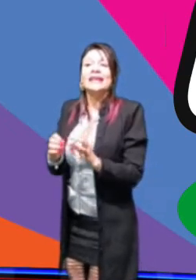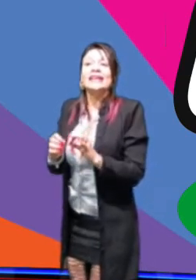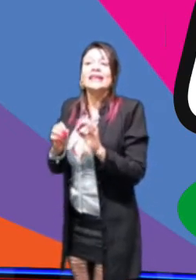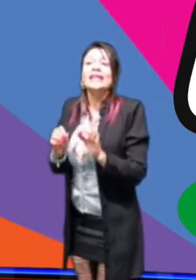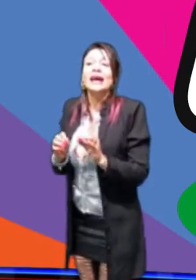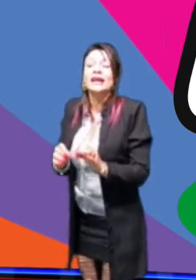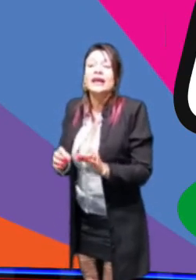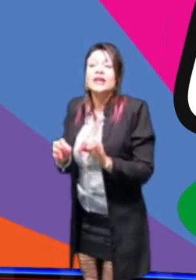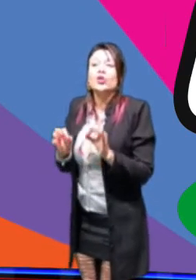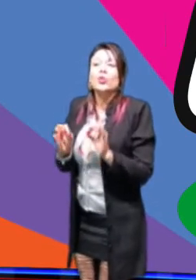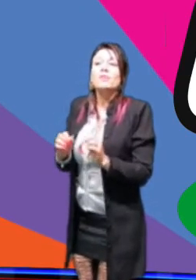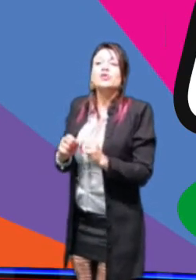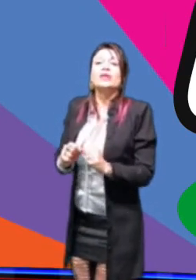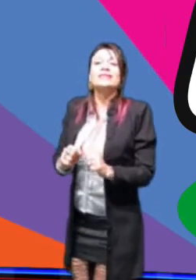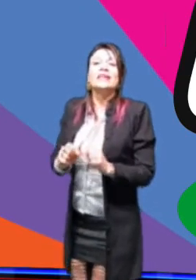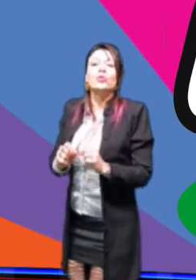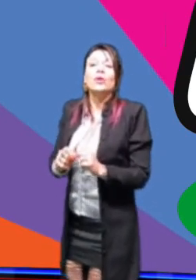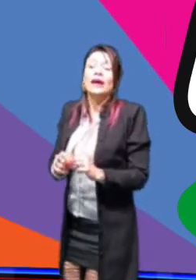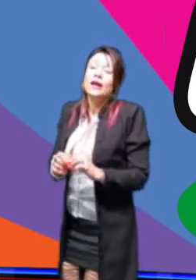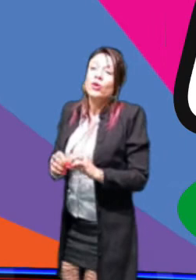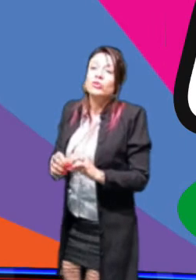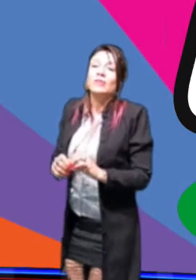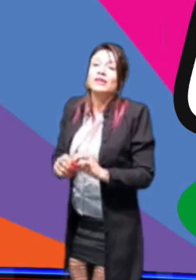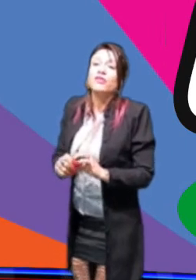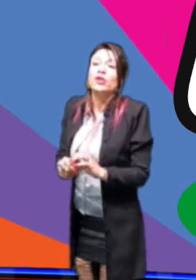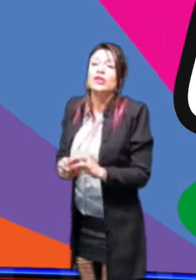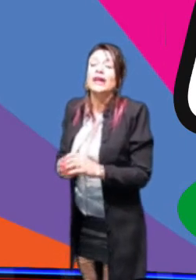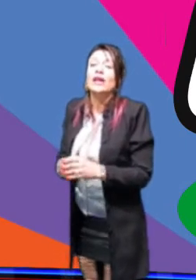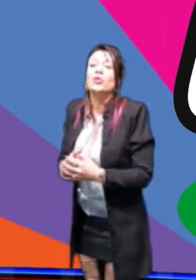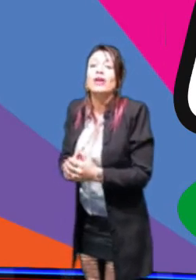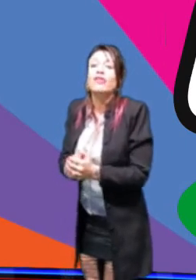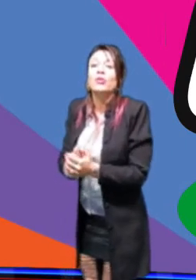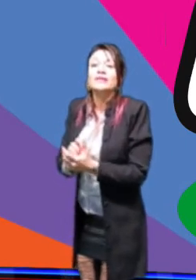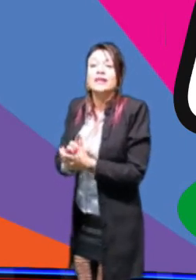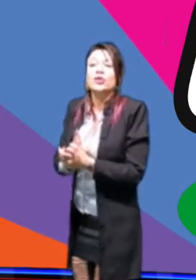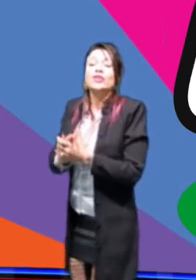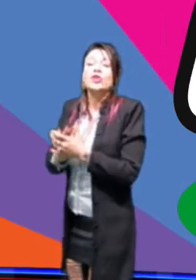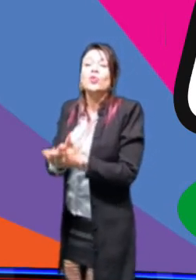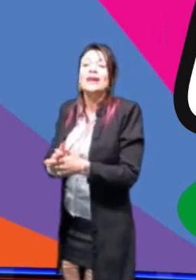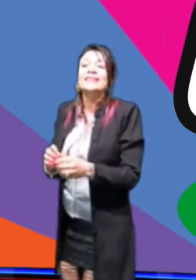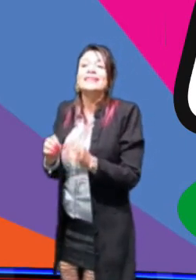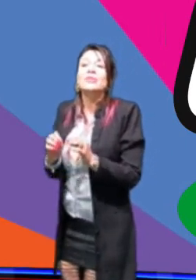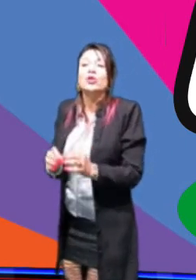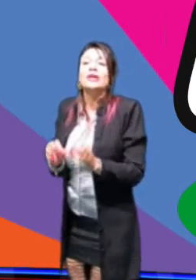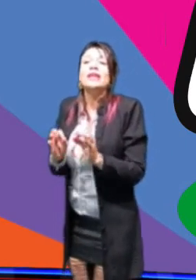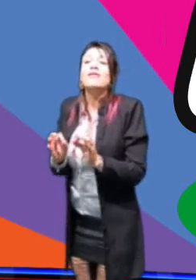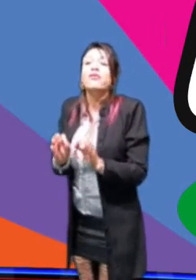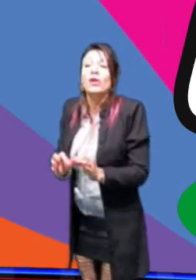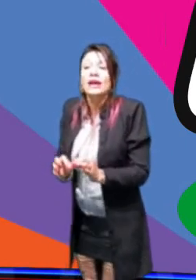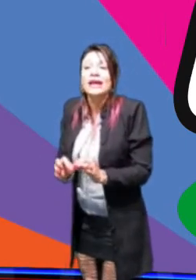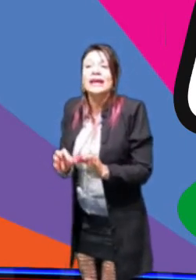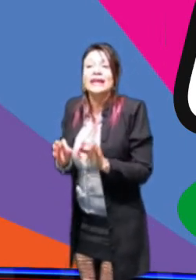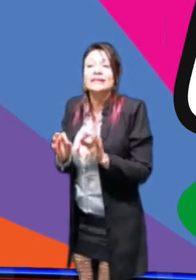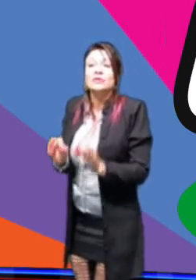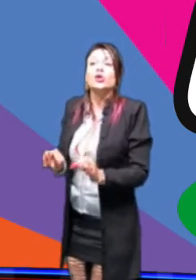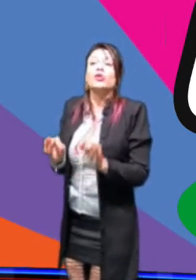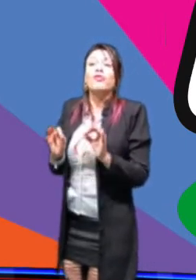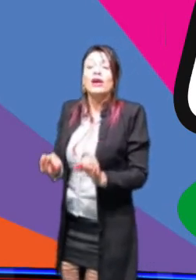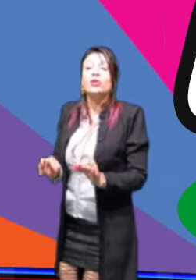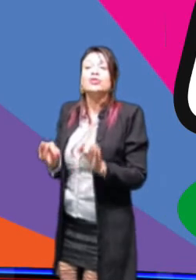de indagar esos 9 millones que nunca justamente fueron indagados, nunca fueron perseguidos y nunca se determinó quién fue el que recibió